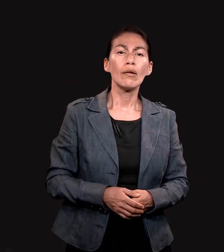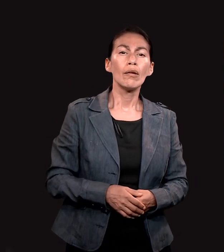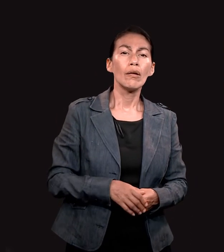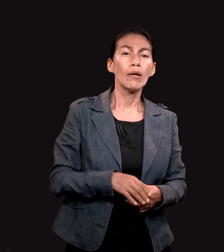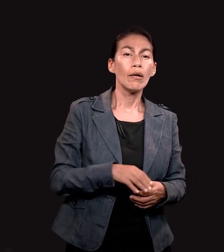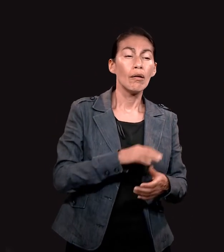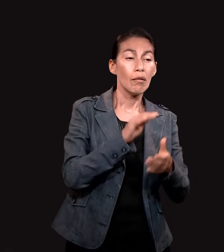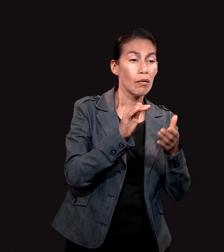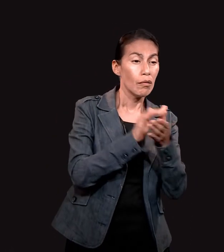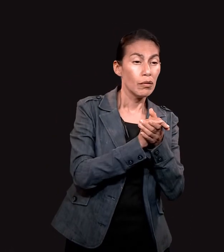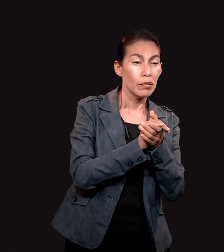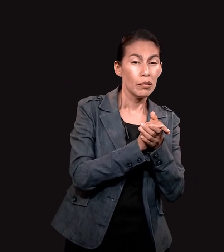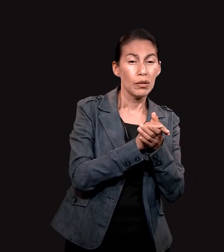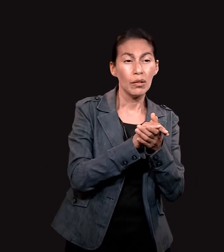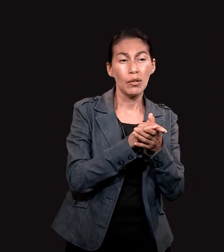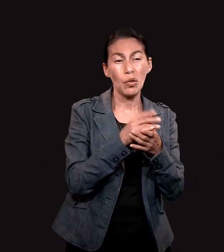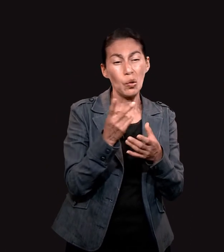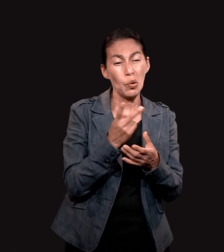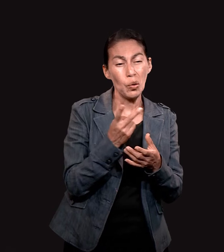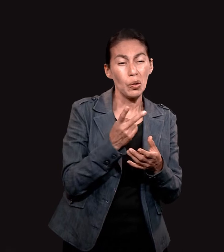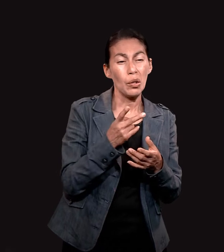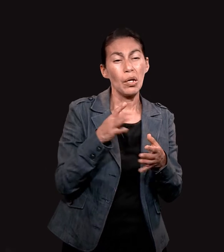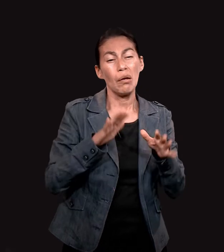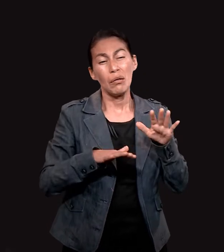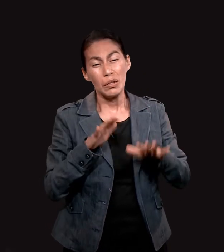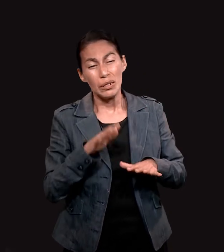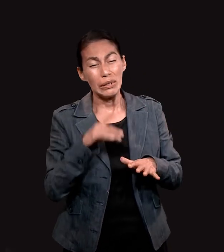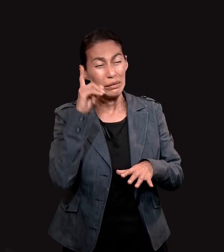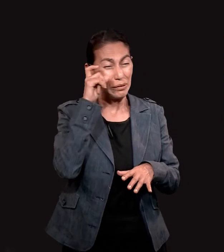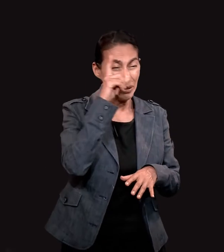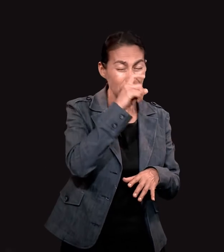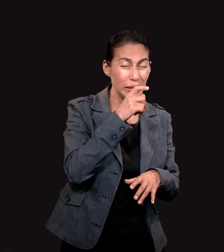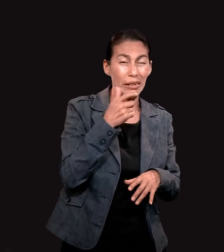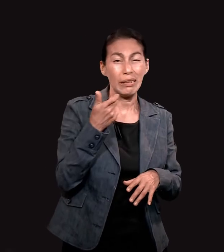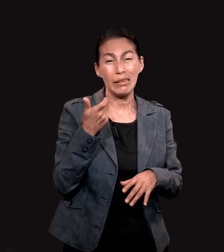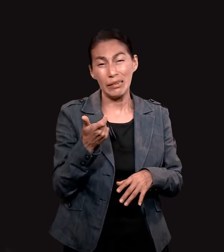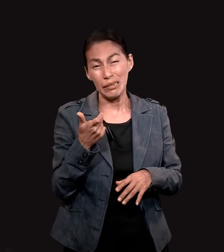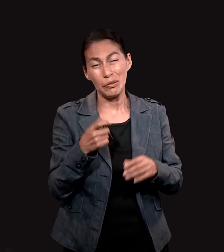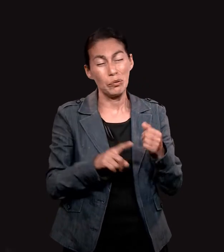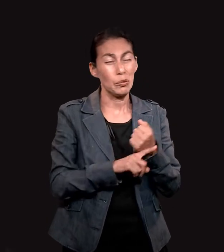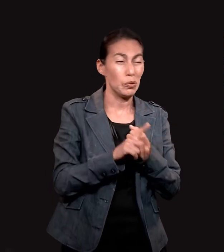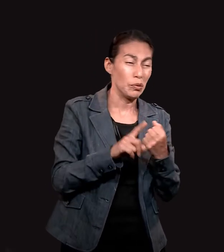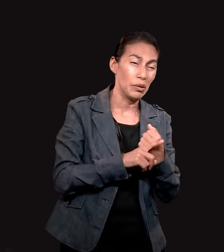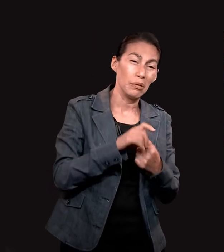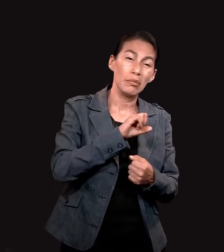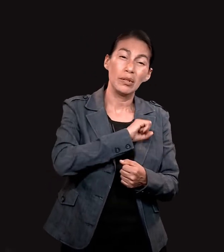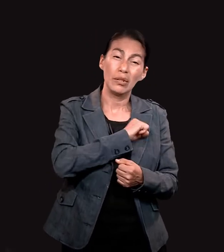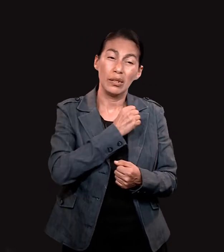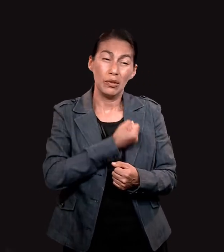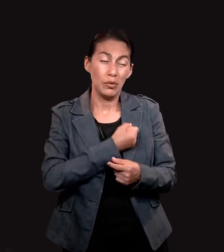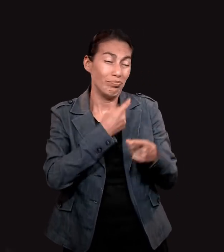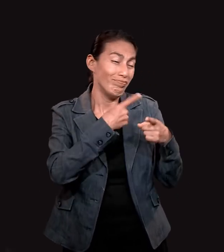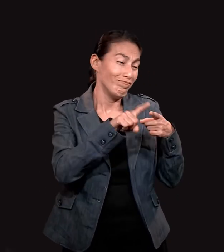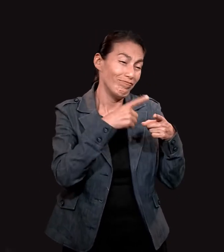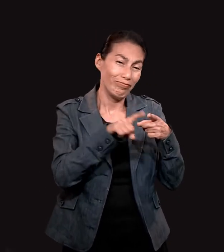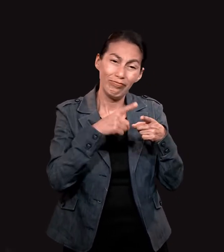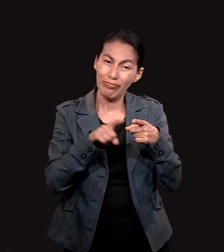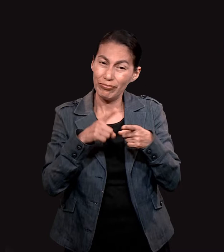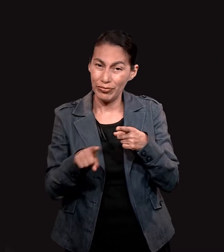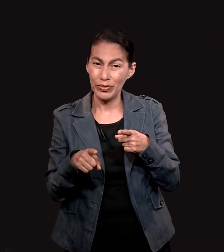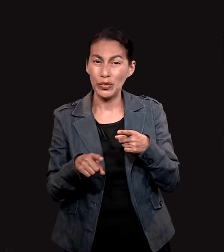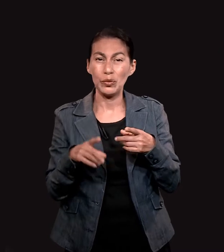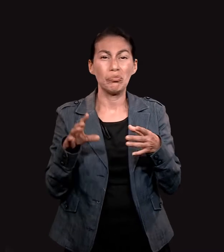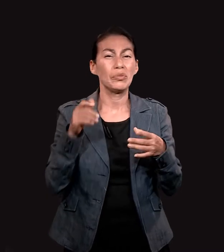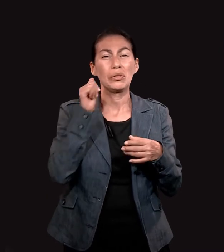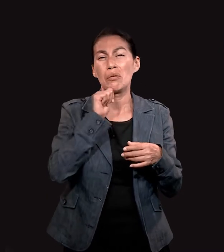tal manera que el matrimonio, aunque pasa por situaciones difíciles, económicos, de salud, de